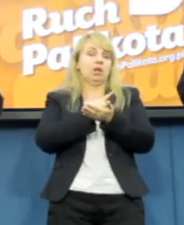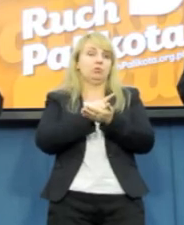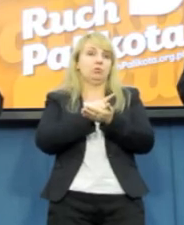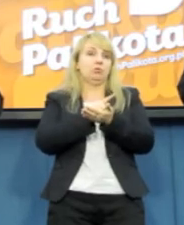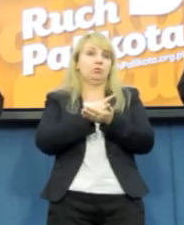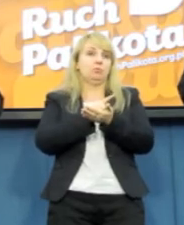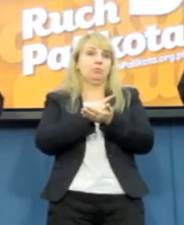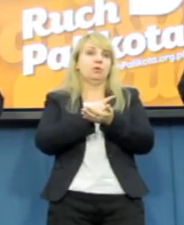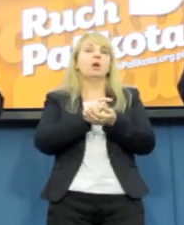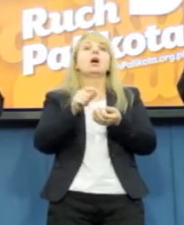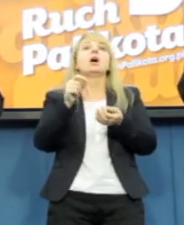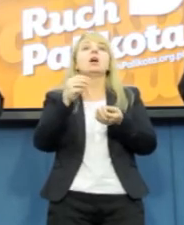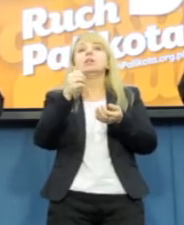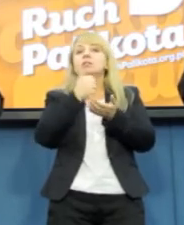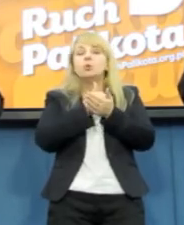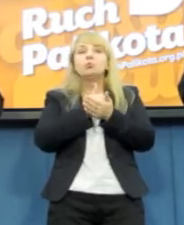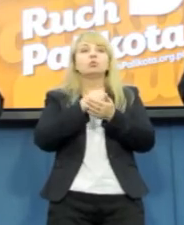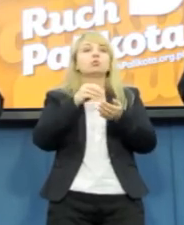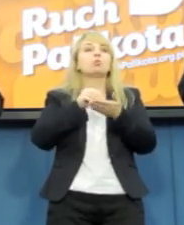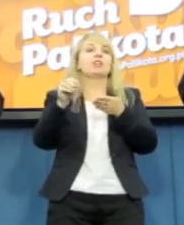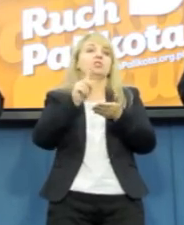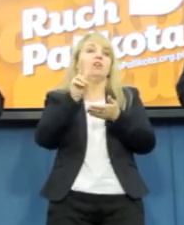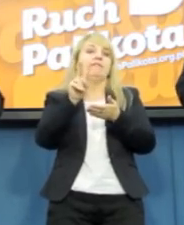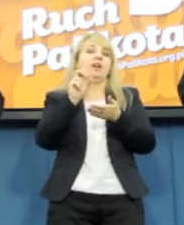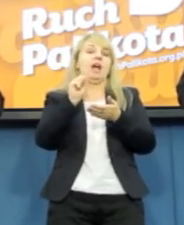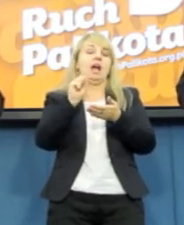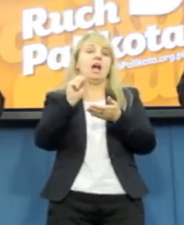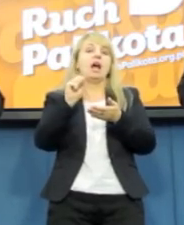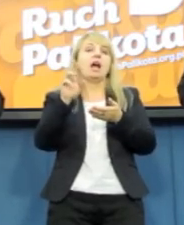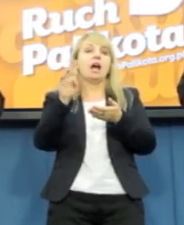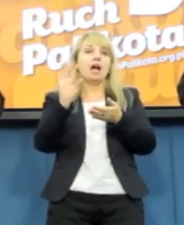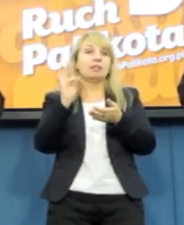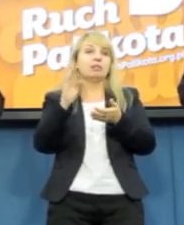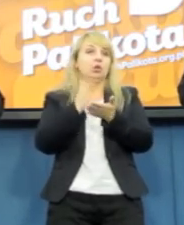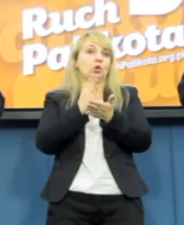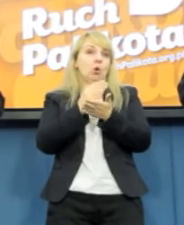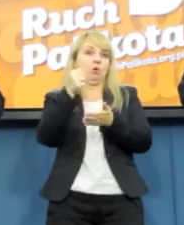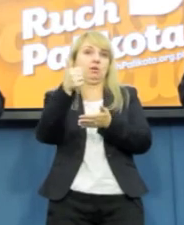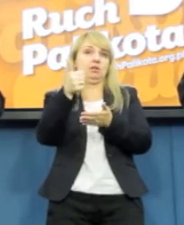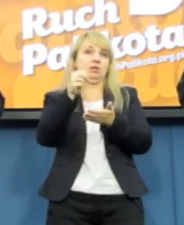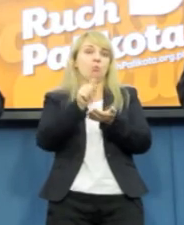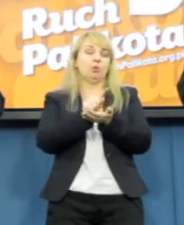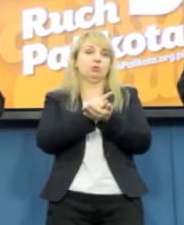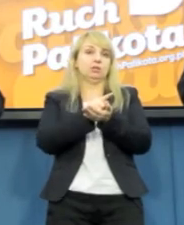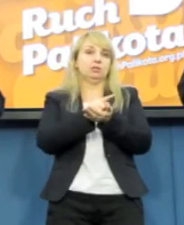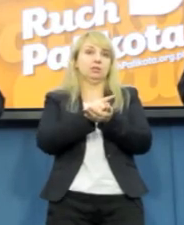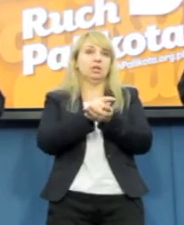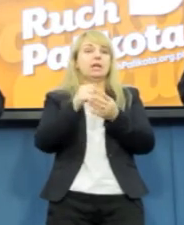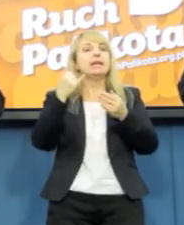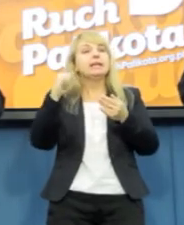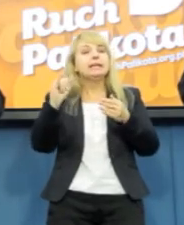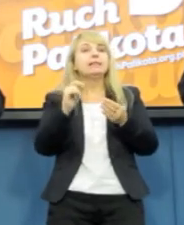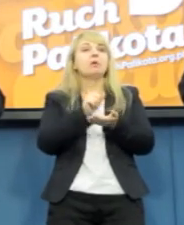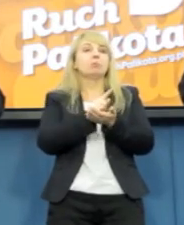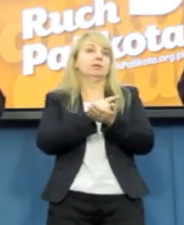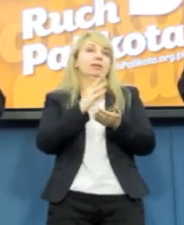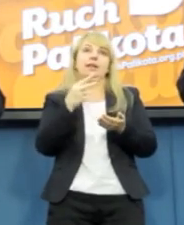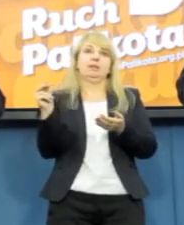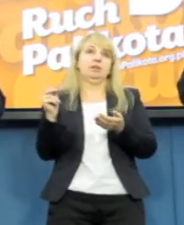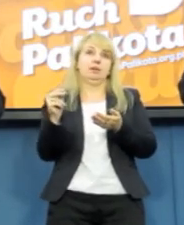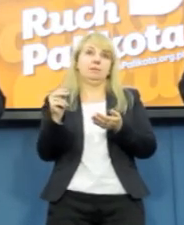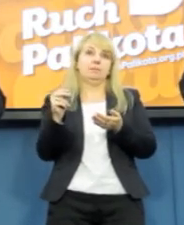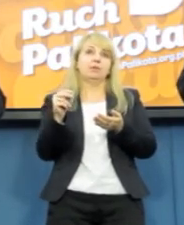te 3 miesiące nie będziesz miał żadnych obciążeń biurokratycznych. Zero biurokracji. Wypełniasz tylko na początku jeden prosty druk, a potem żaden urząd nie może od Ciebie wymagać